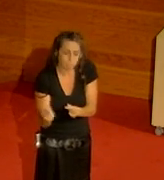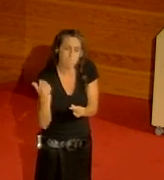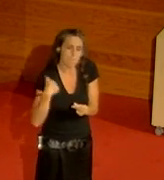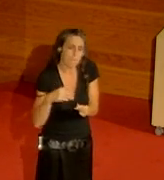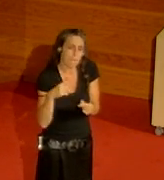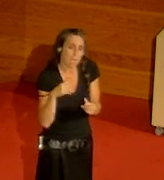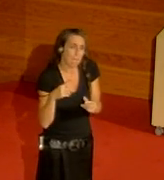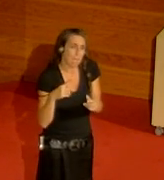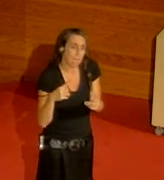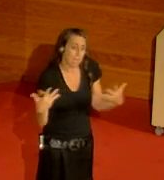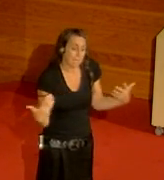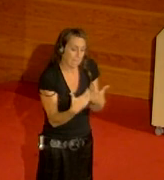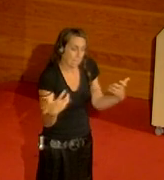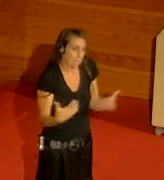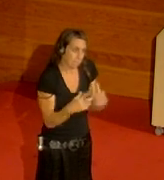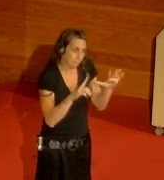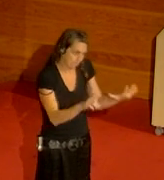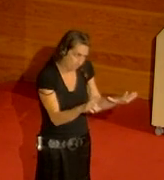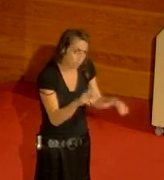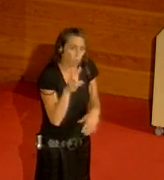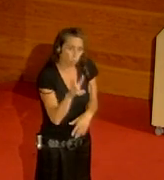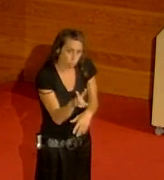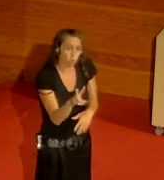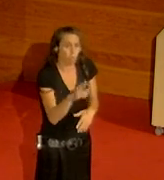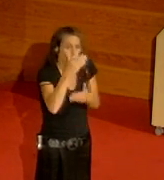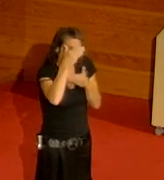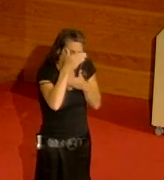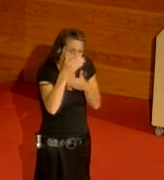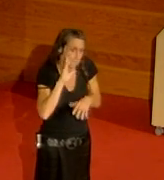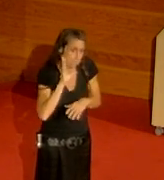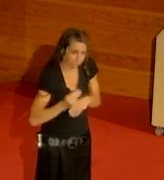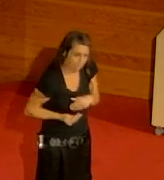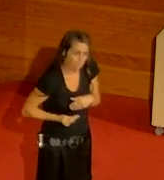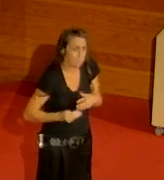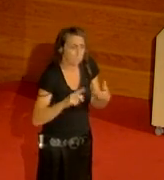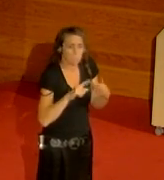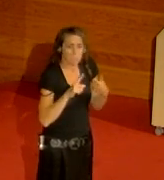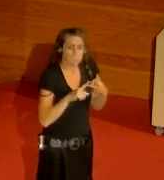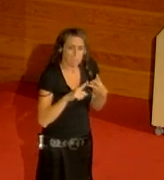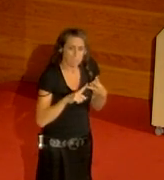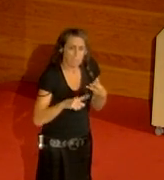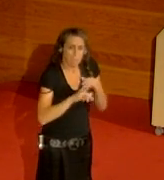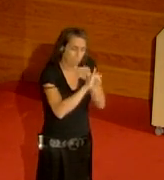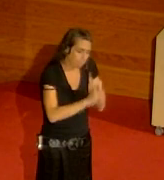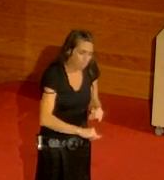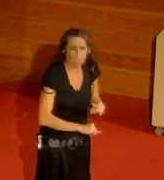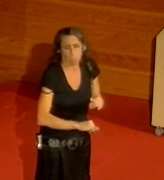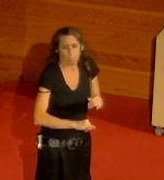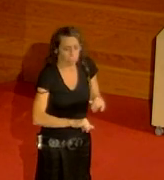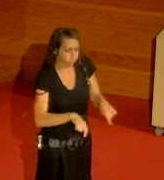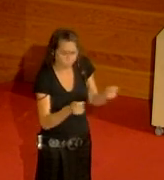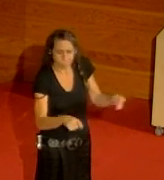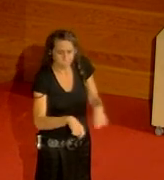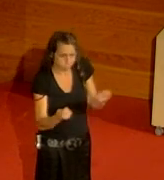palestinos desentifadas varios intentos de paz infructuosos e innumerables episodios de violencia diaria